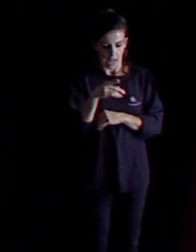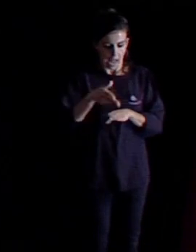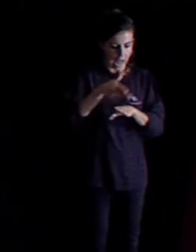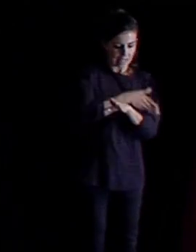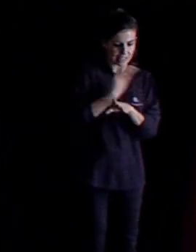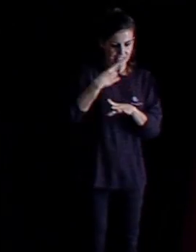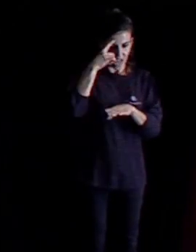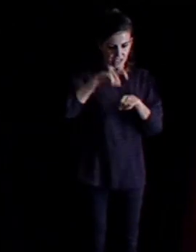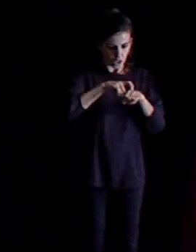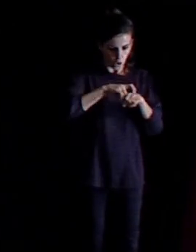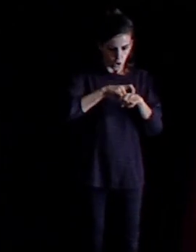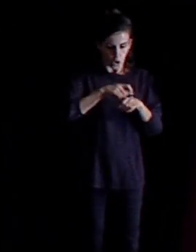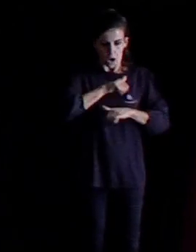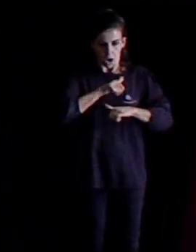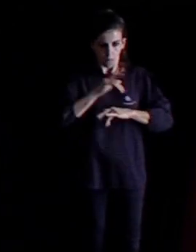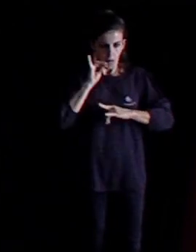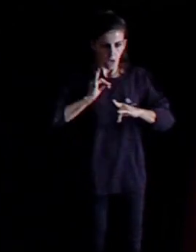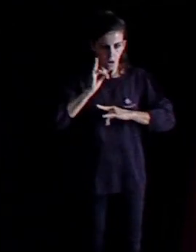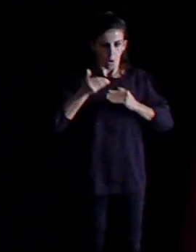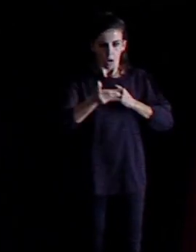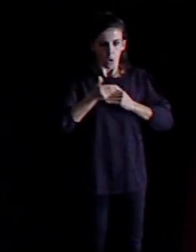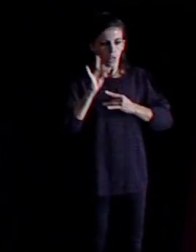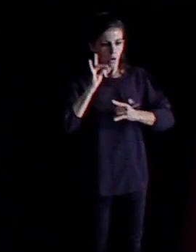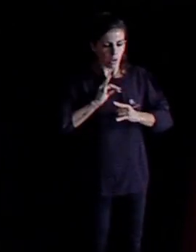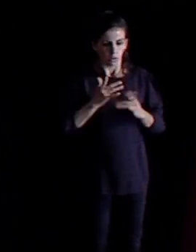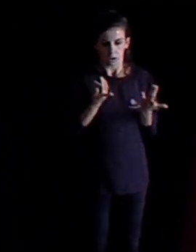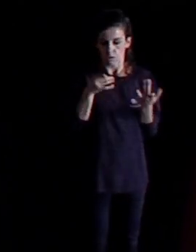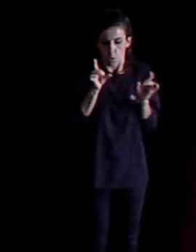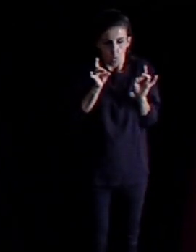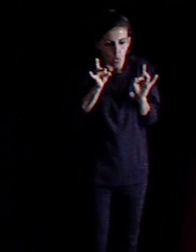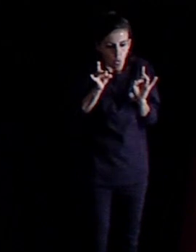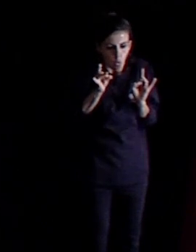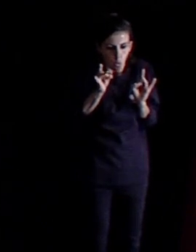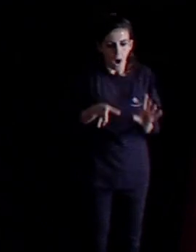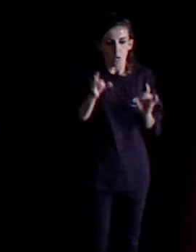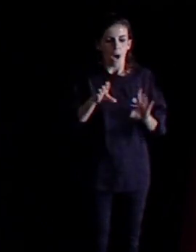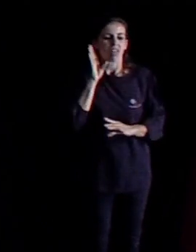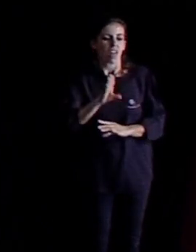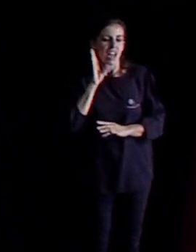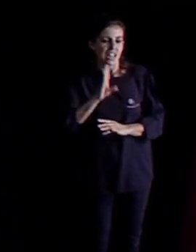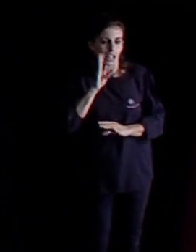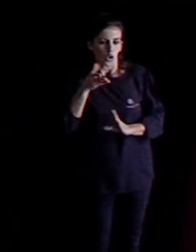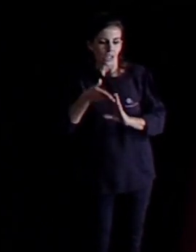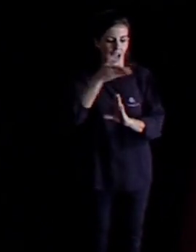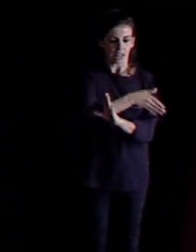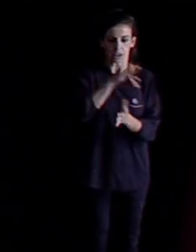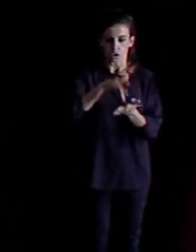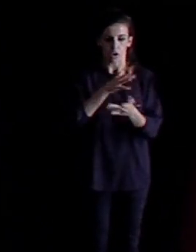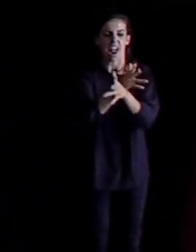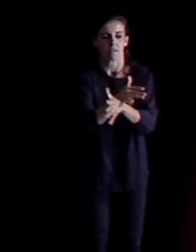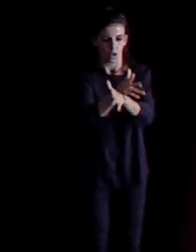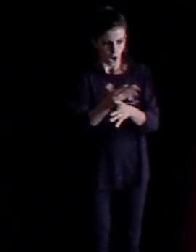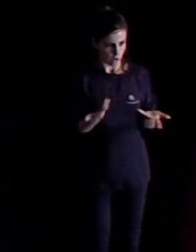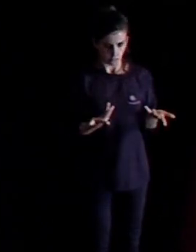psíquicamente viviendo, ¿cuándo me van a llamar? Eso es igual de delito que el delito que cometió el que violó,